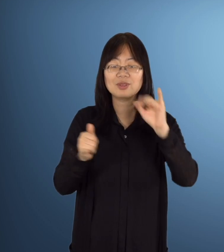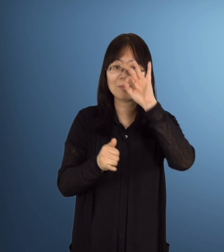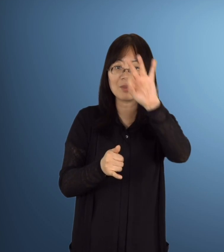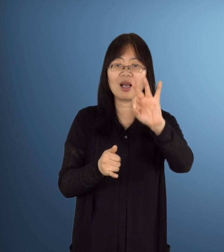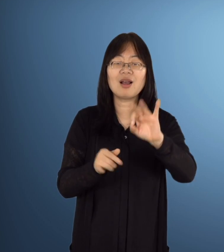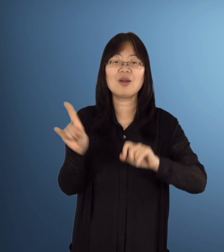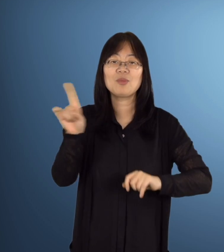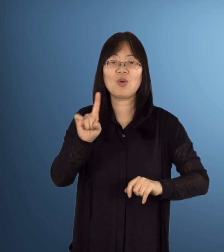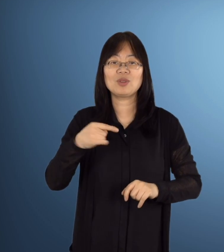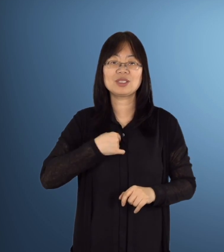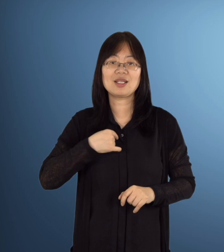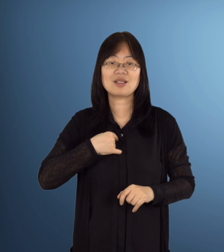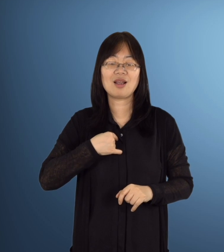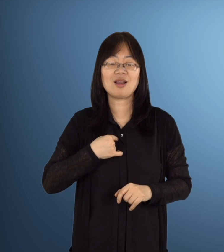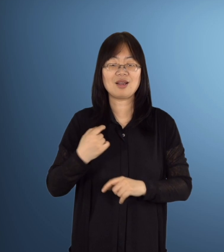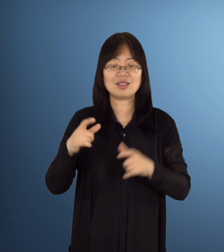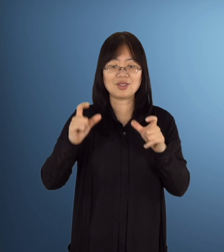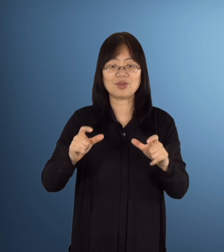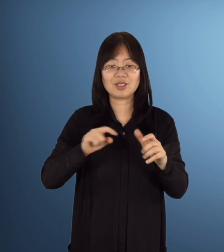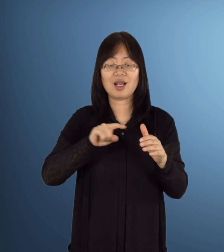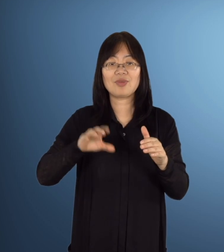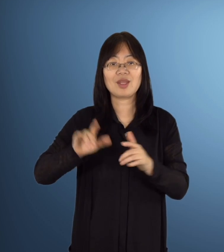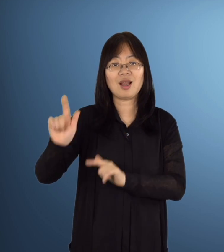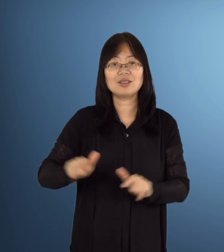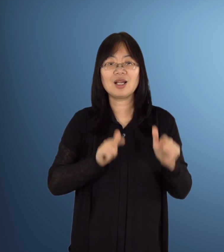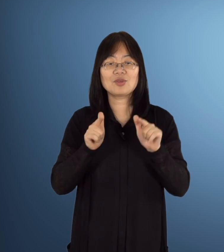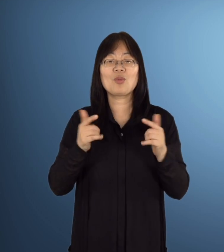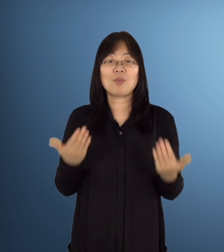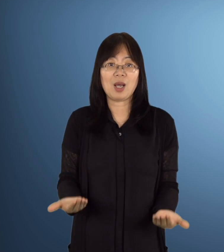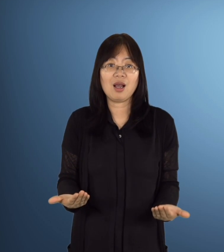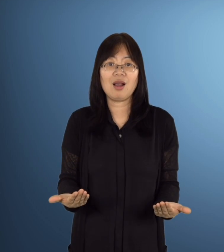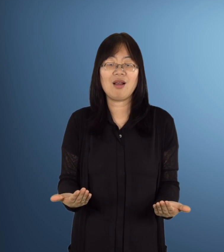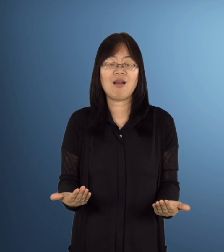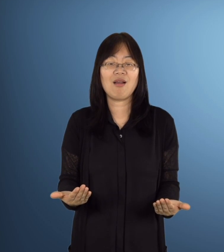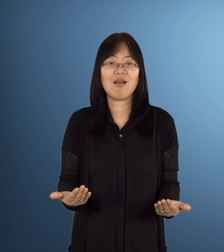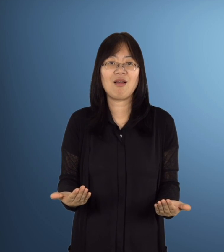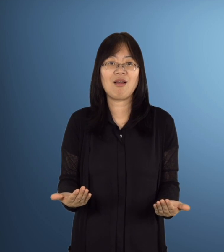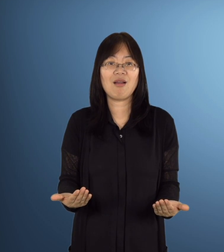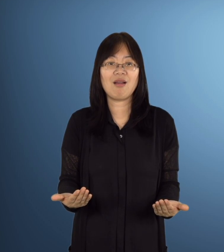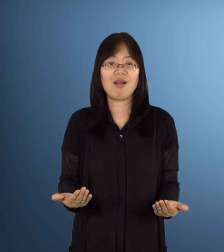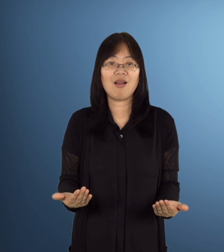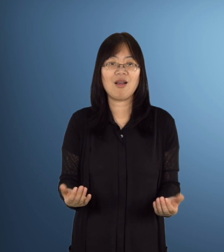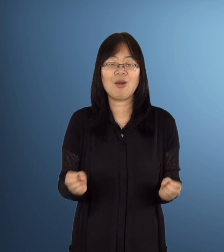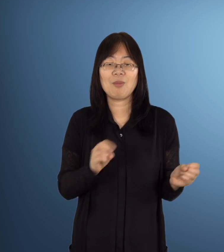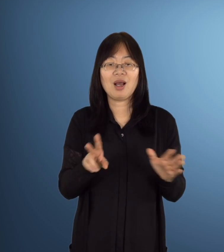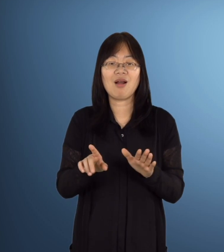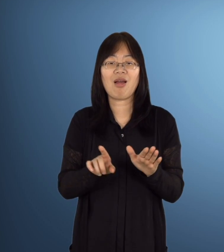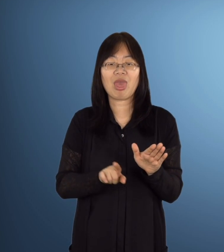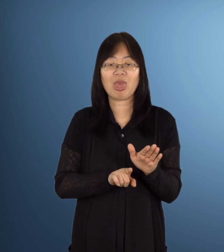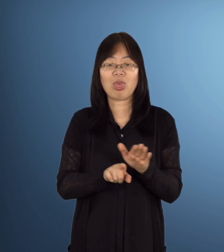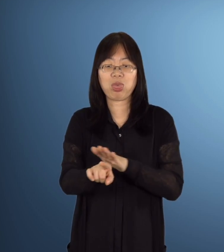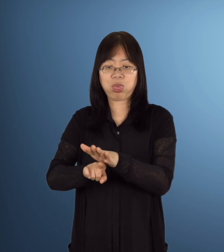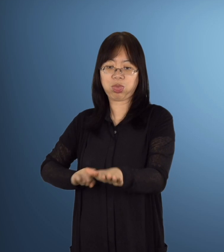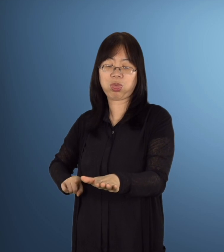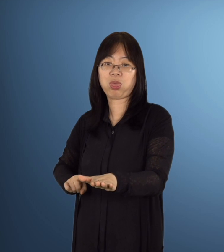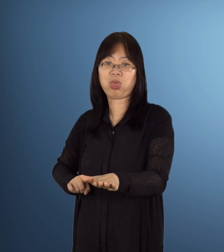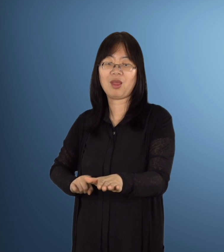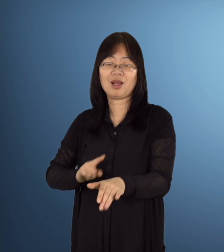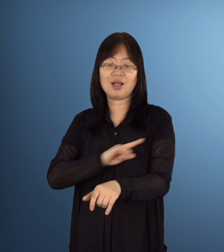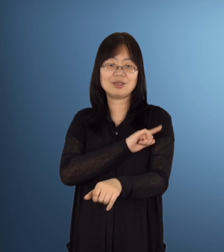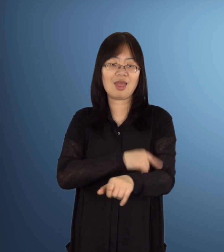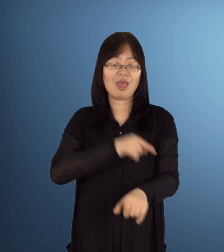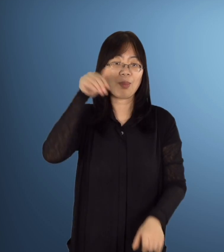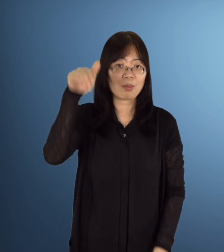전문가들도 자기가 하는 영역에 대해서 하루라도 쉬면 바로 떠밀려갑니다. 바로